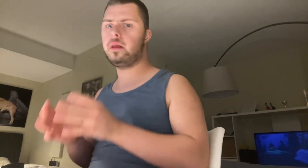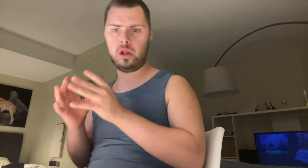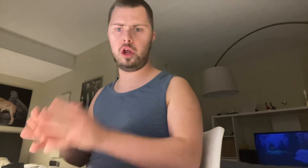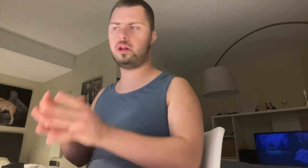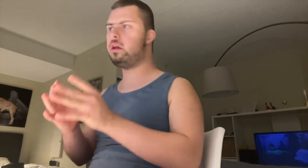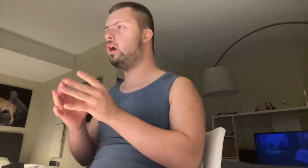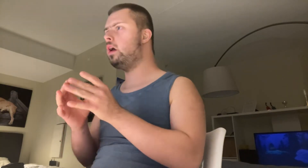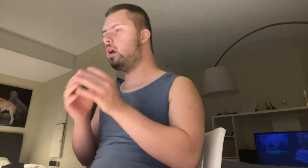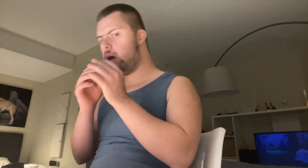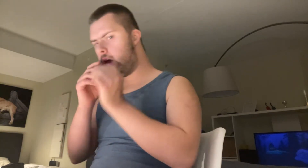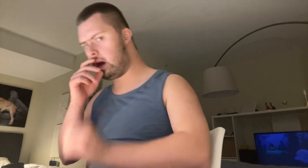Nytt.